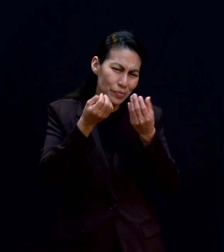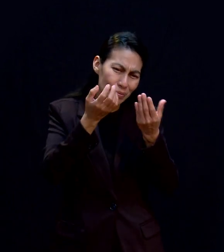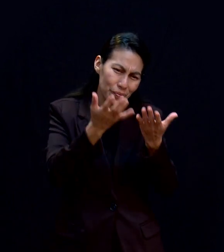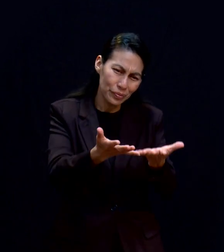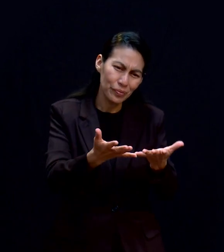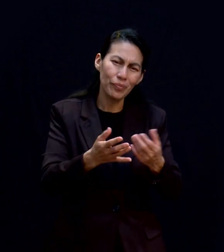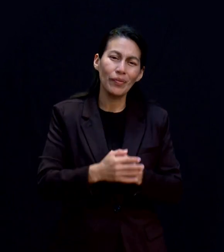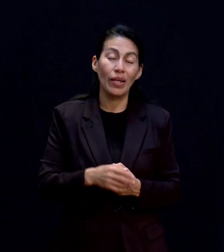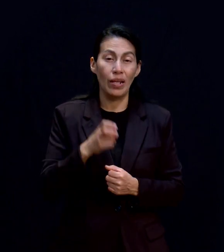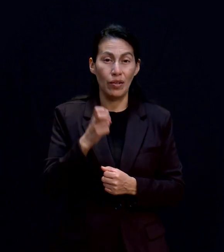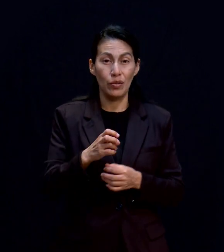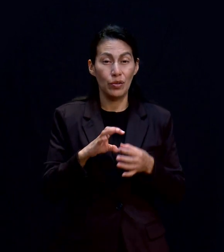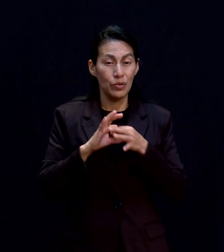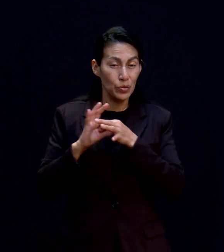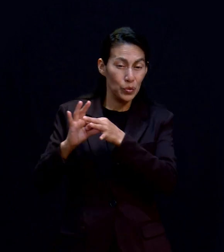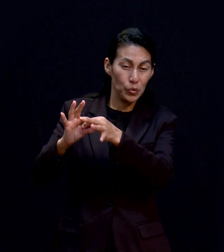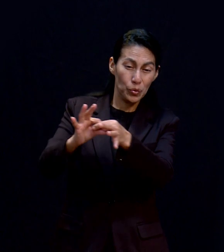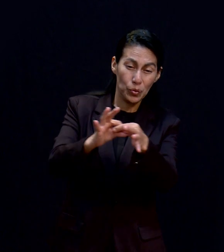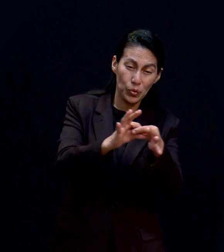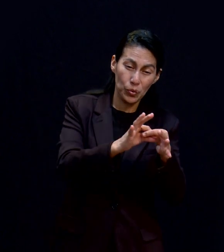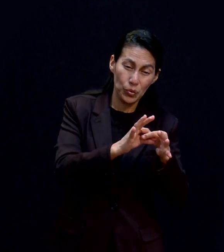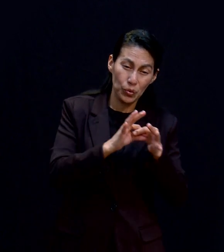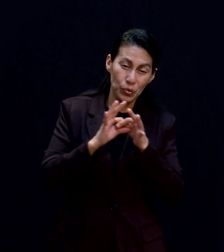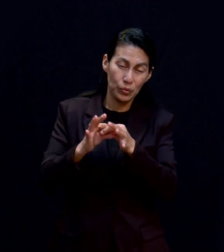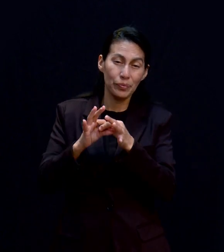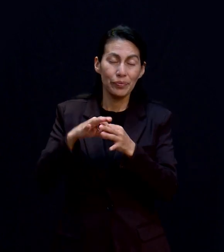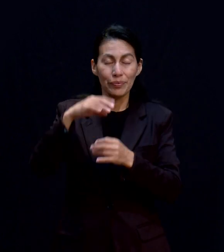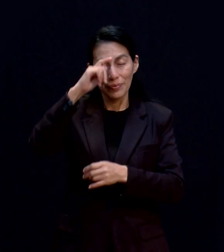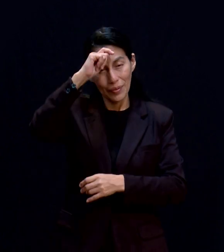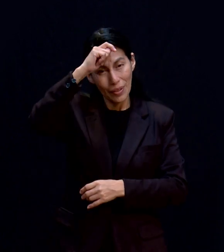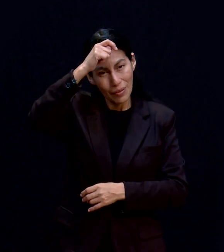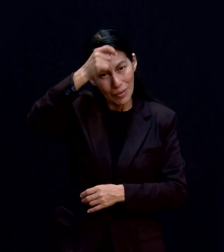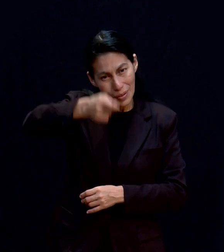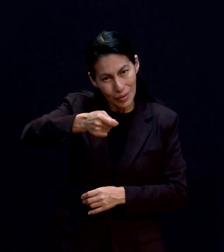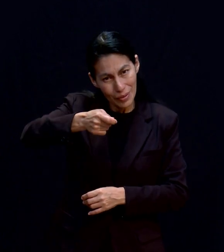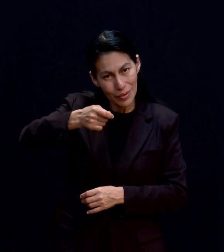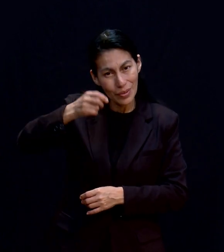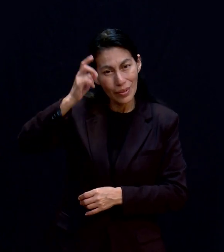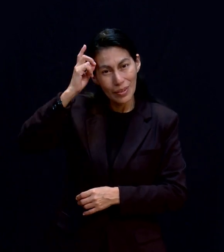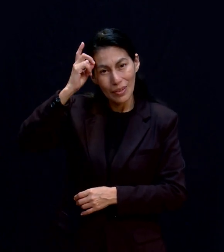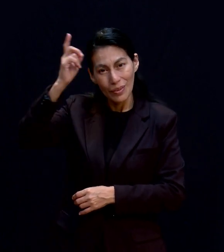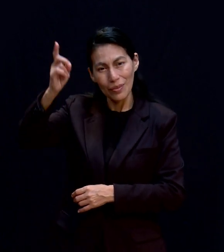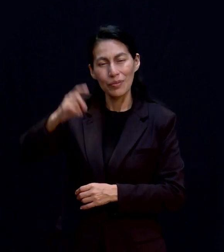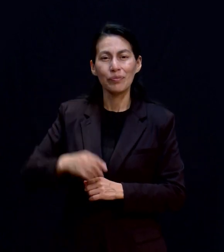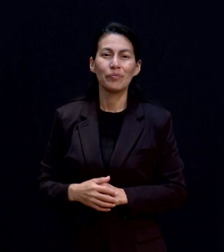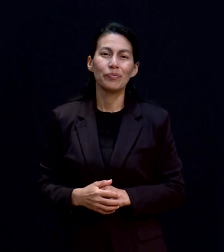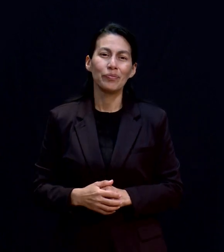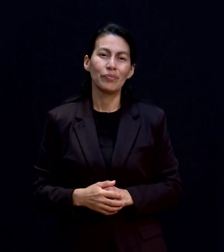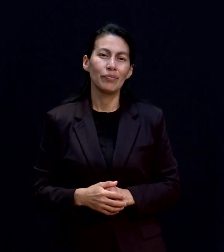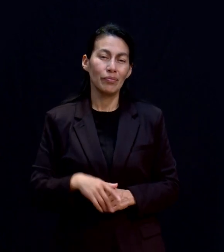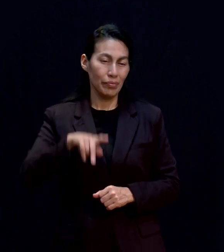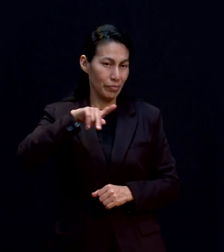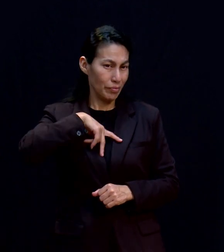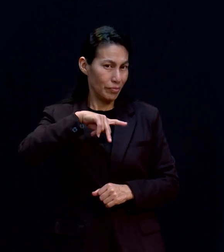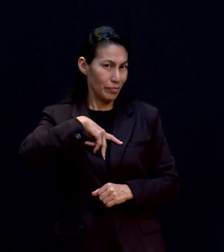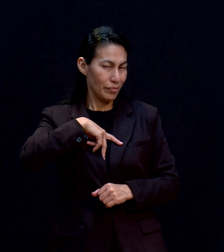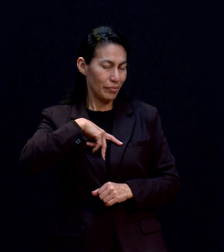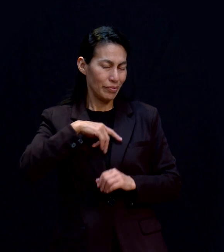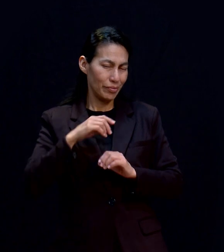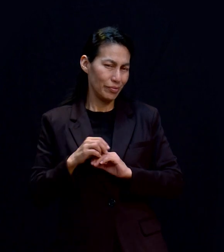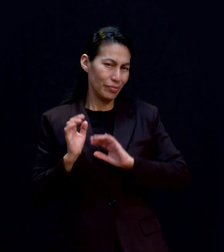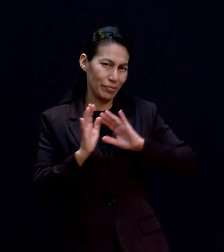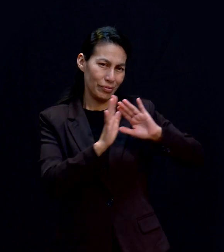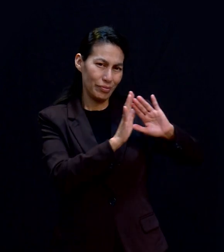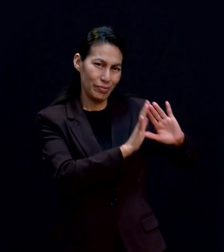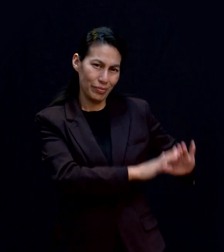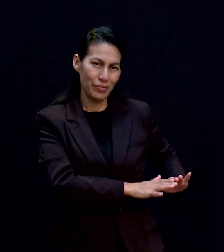y nos colocamos en el círculo de la bendición de la beneficencia divina nos olvidamos de nosotros